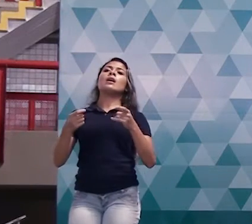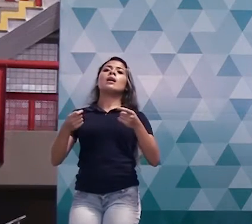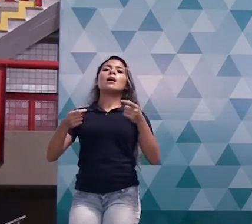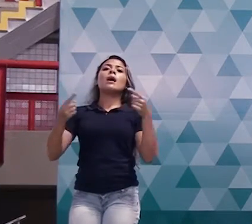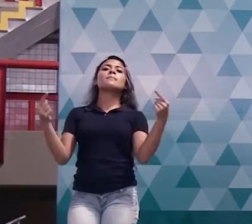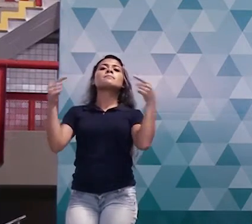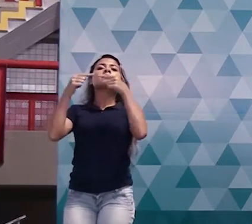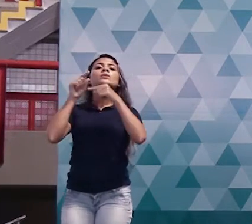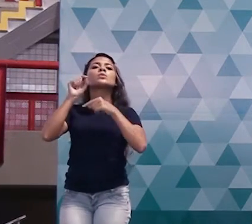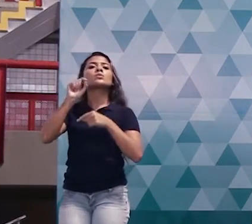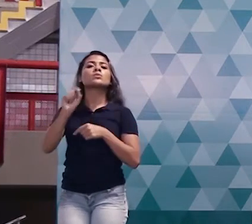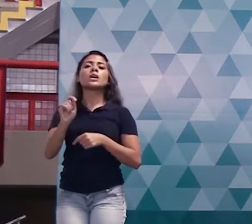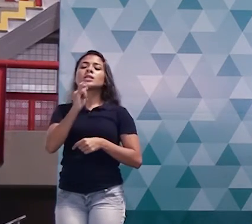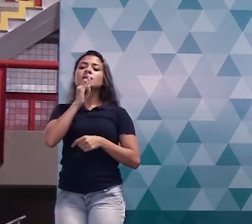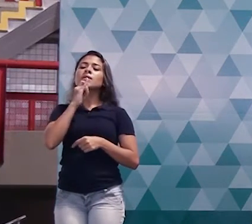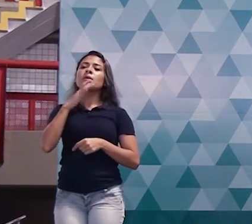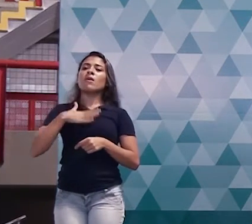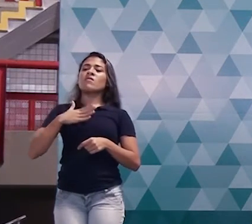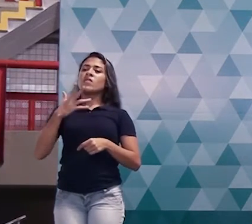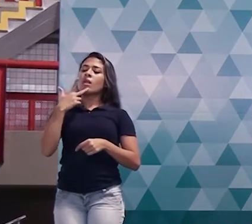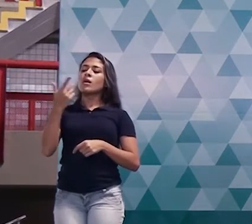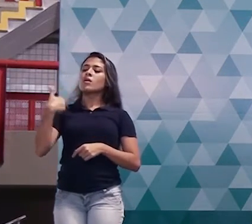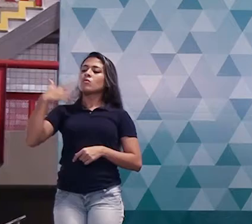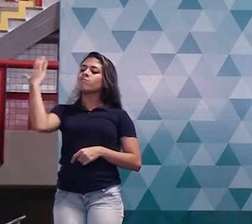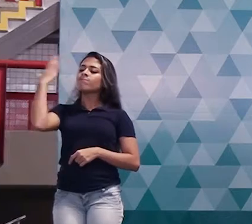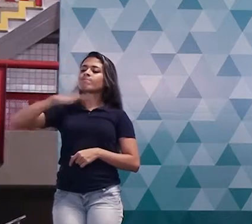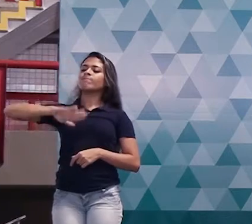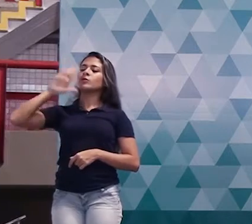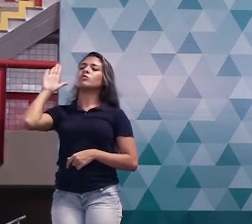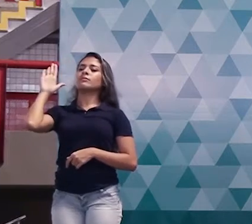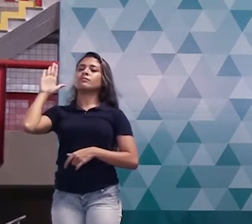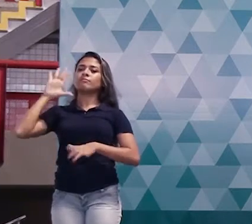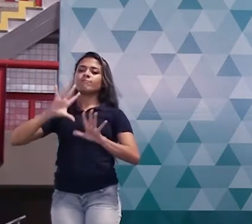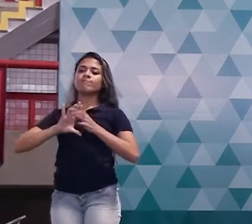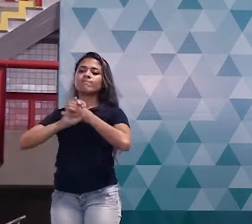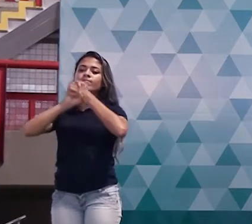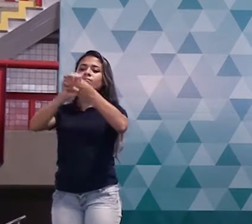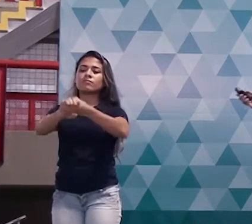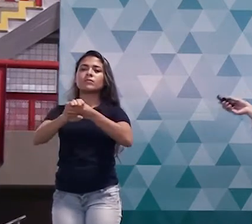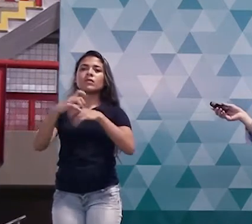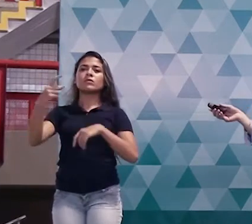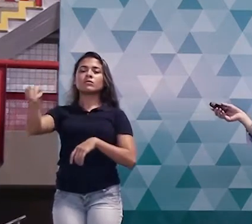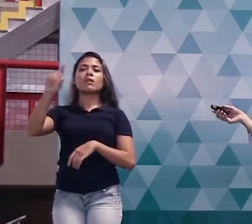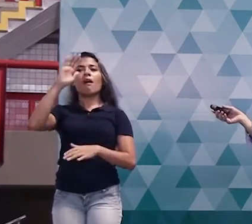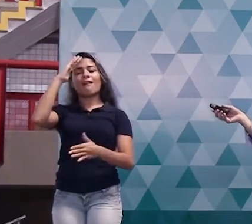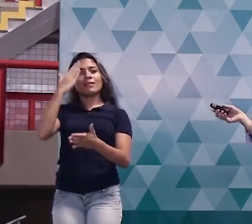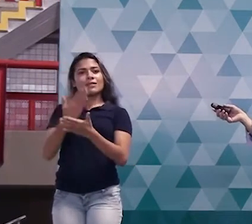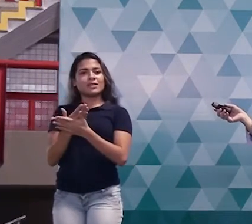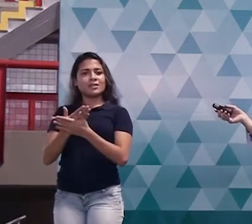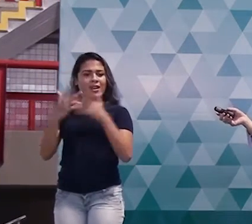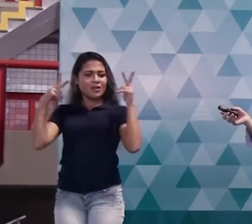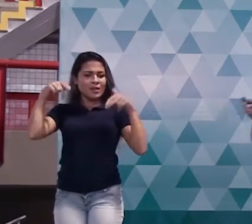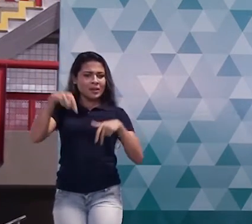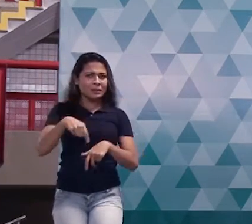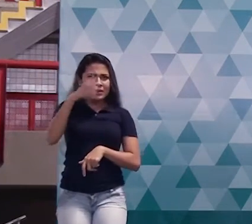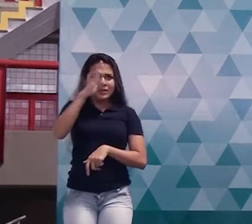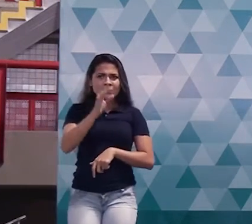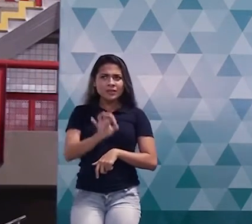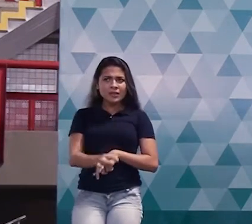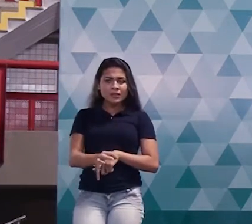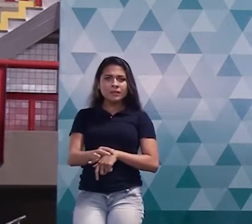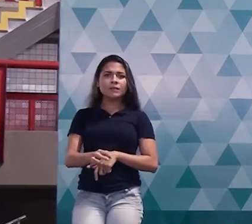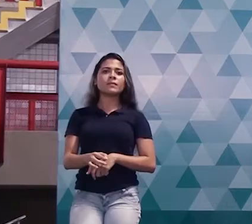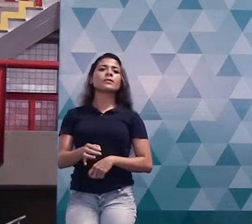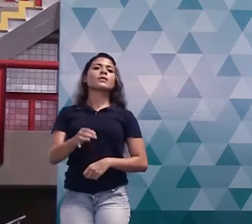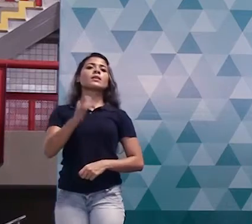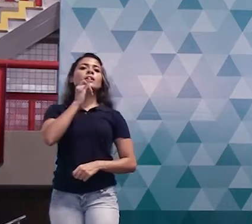de mão. Eu dizer, eu vou fazer e eu dou a minha palavra e você acredita. É igual aqui no Brasil, não é não? Tu chega num canto, tu